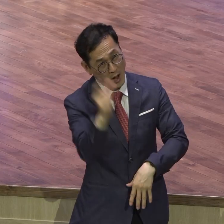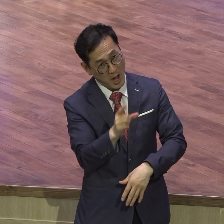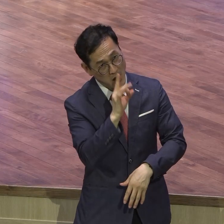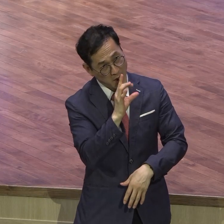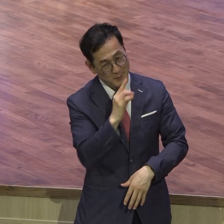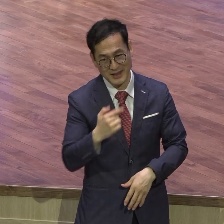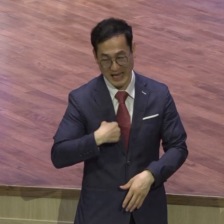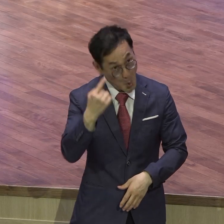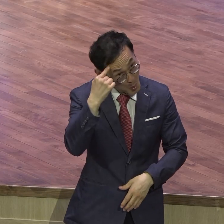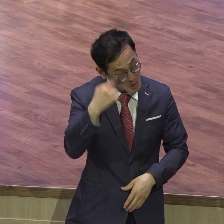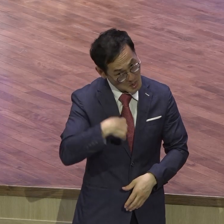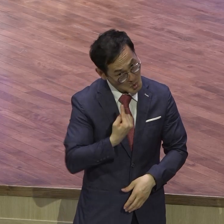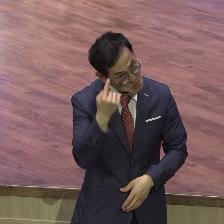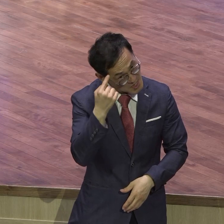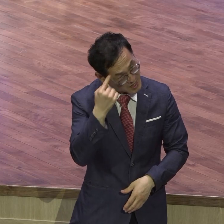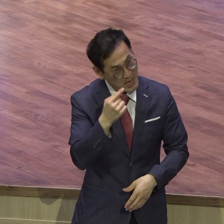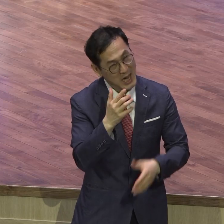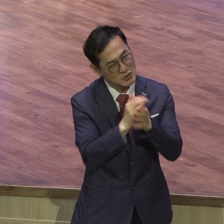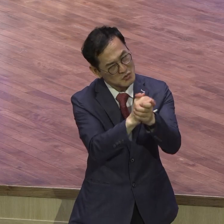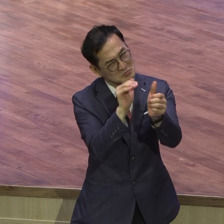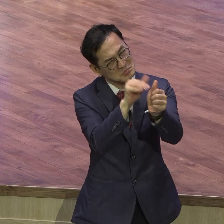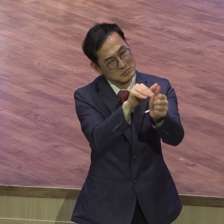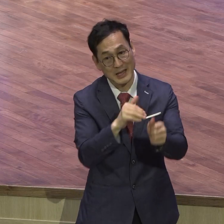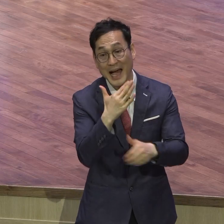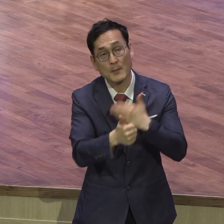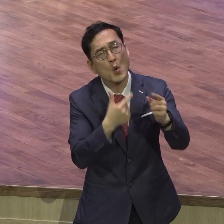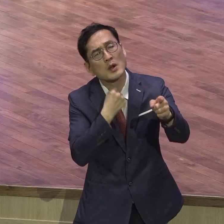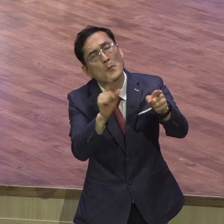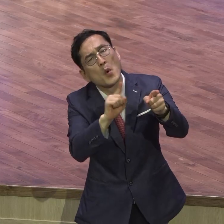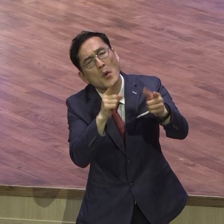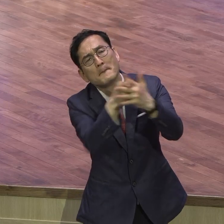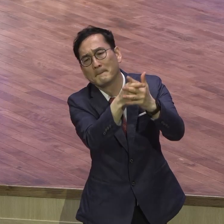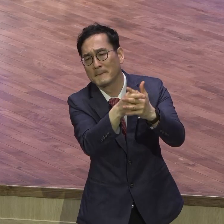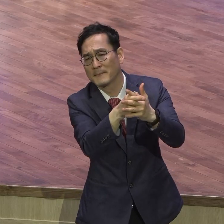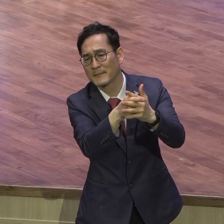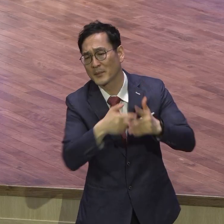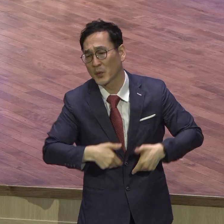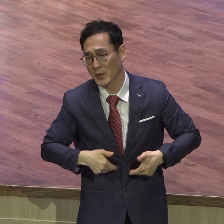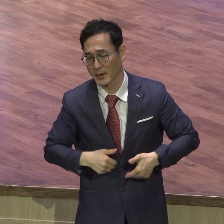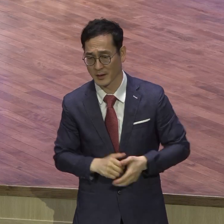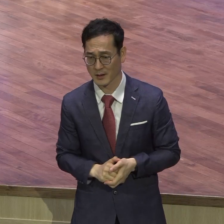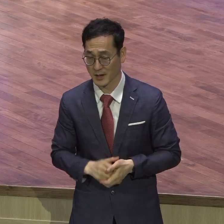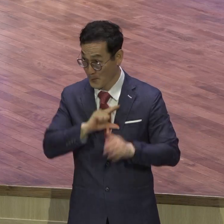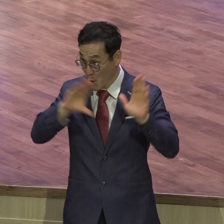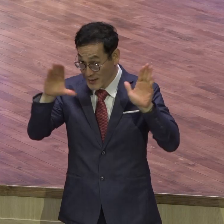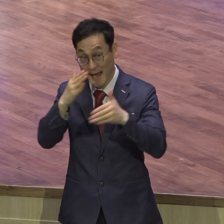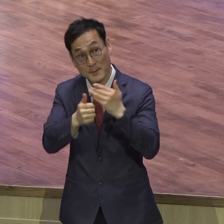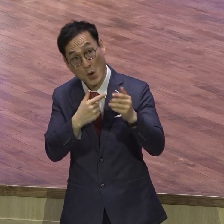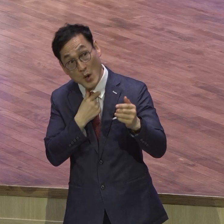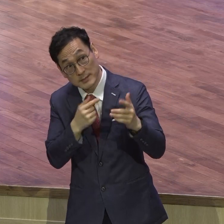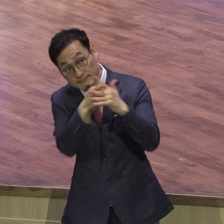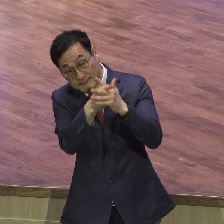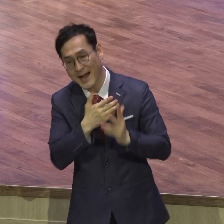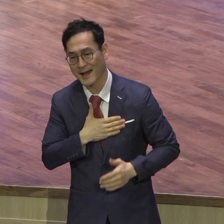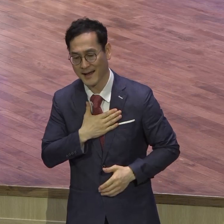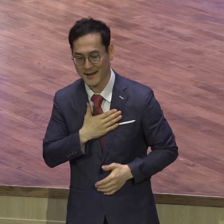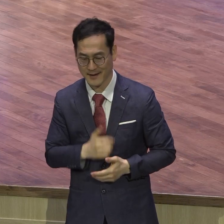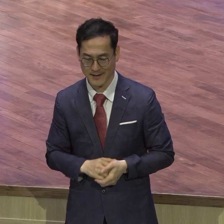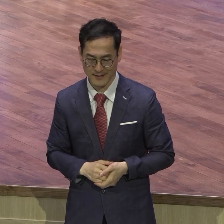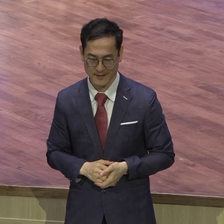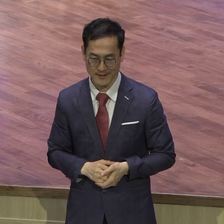말할 때만 응답 못 받는 거예요 하나님이 뭘 원하는 거를 빨리 모세가 하나님이 원하는 대로 원하는 대로 자기 감정 자기